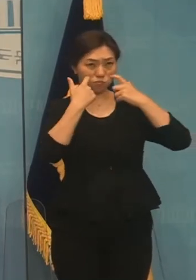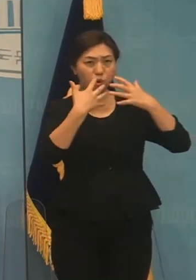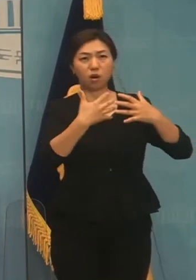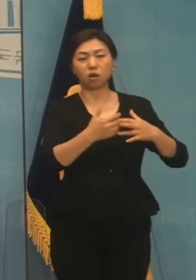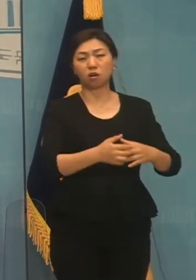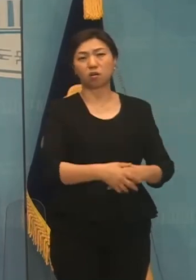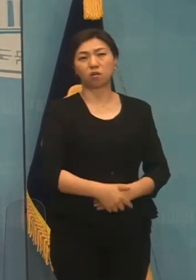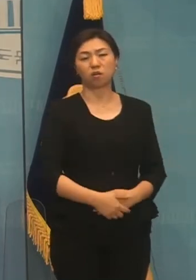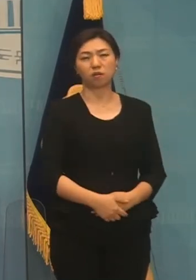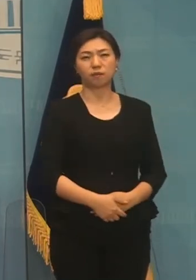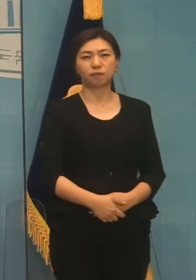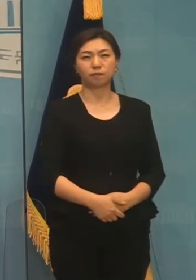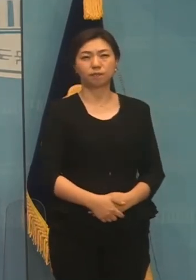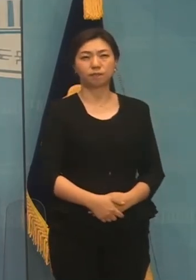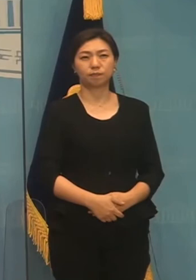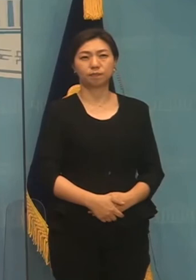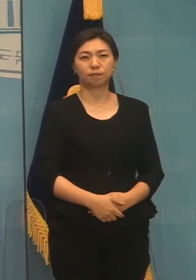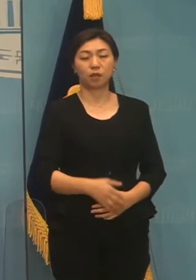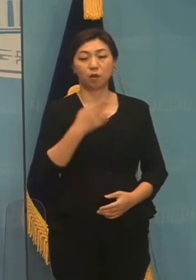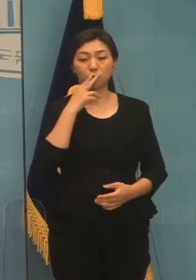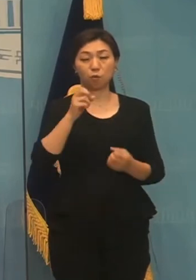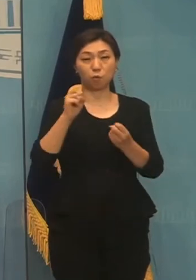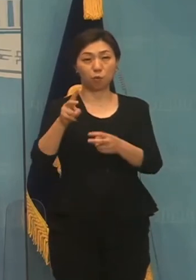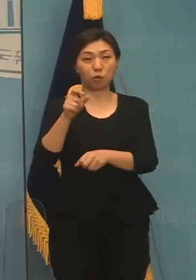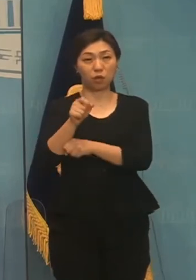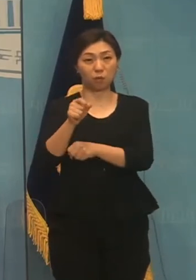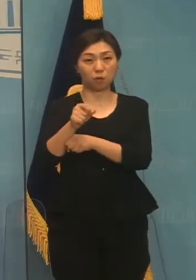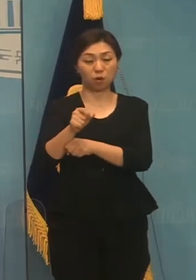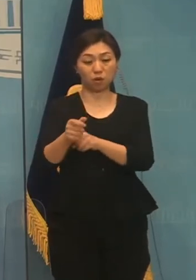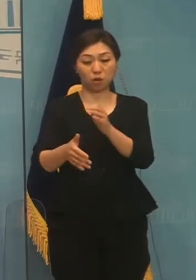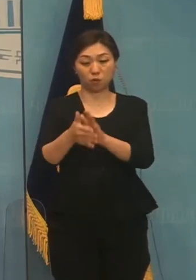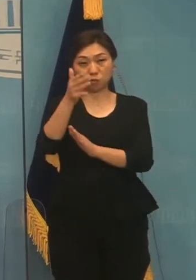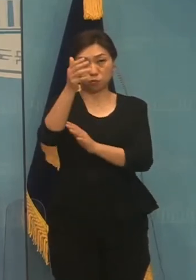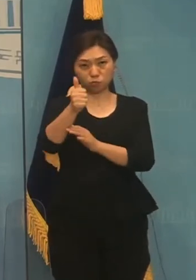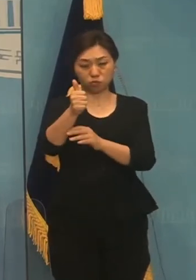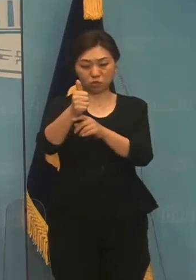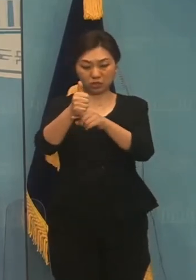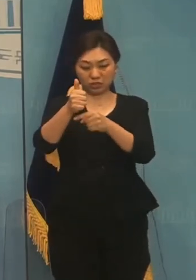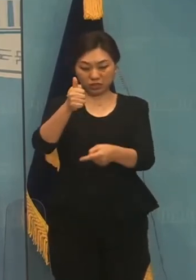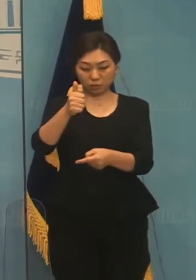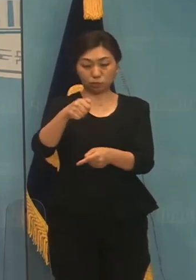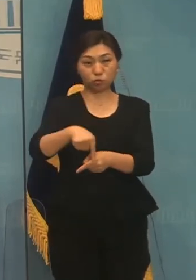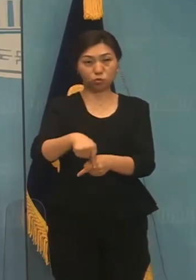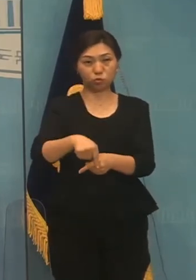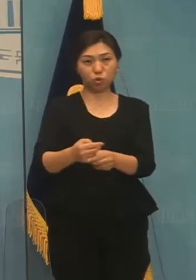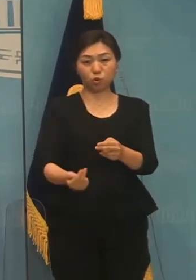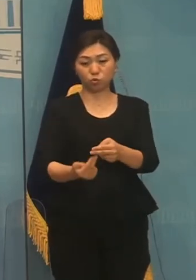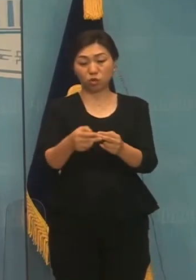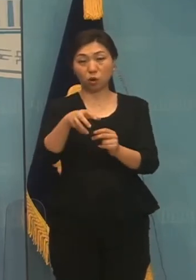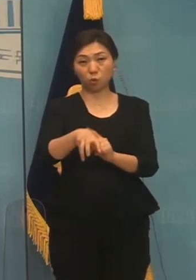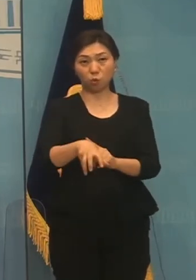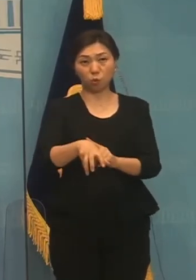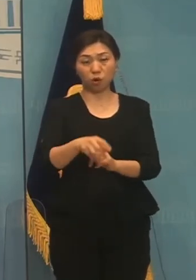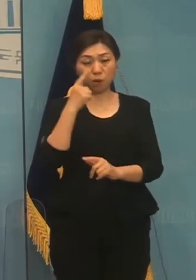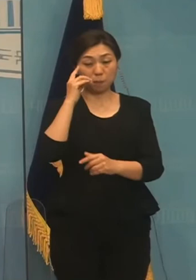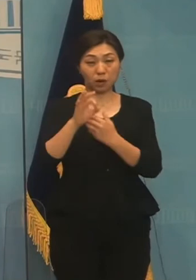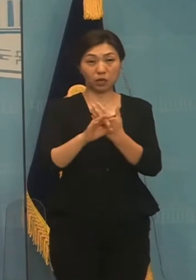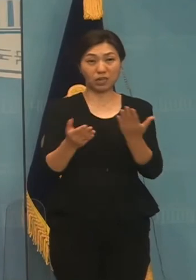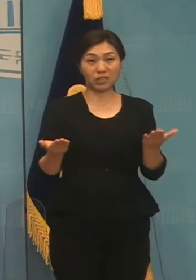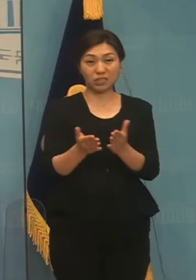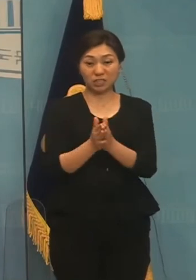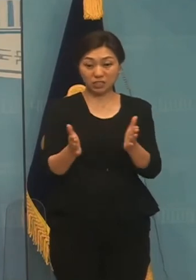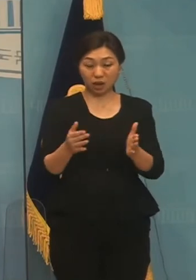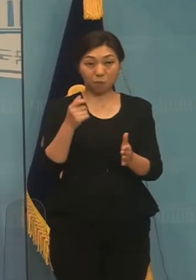없었습니다. 우정사업본부 산하기관인 우체국 물류지원단은 업무에 복귀하지 않으면 계약